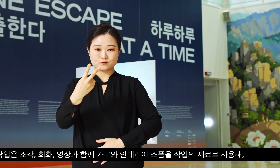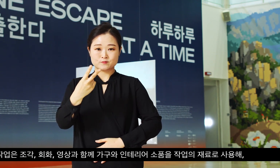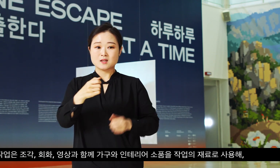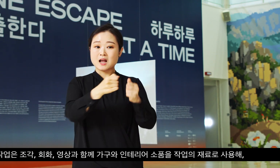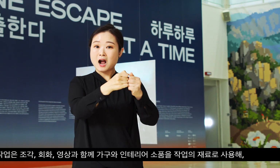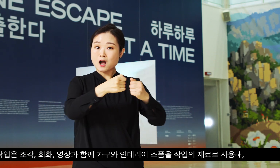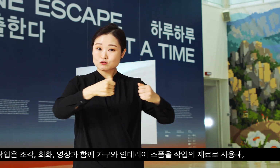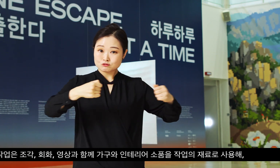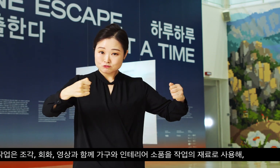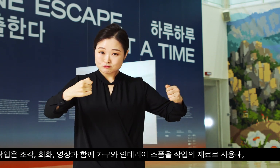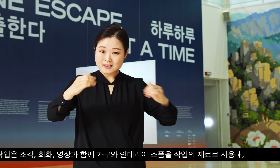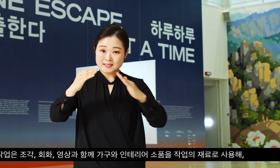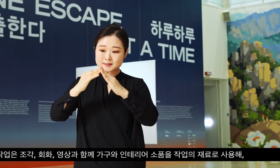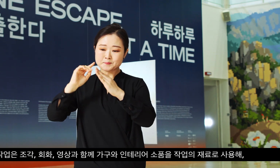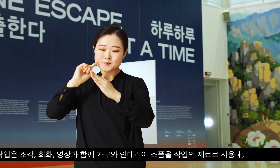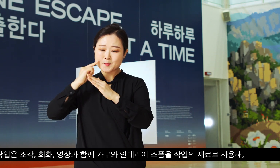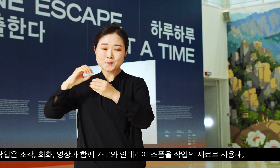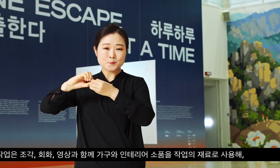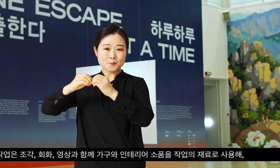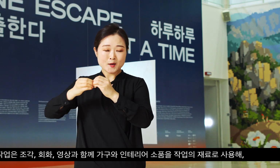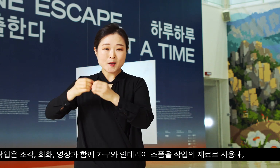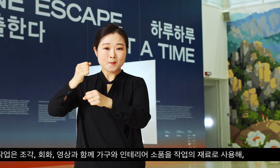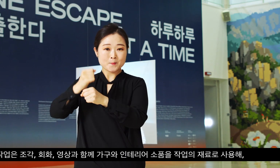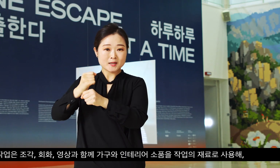가구와 인테리어 소품을 작업의 재료로 사용해